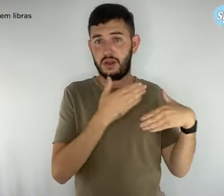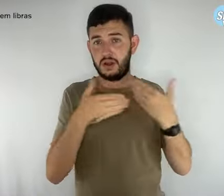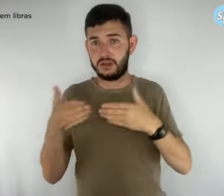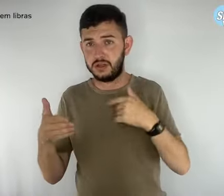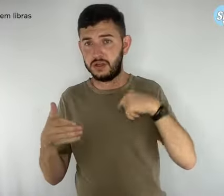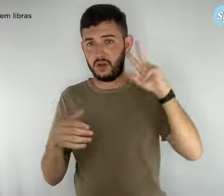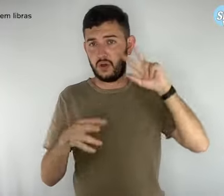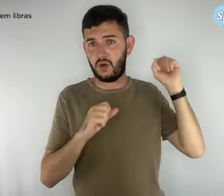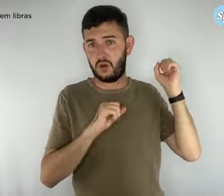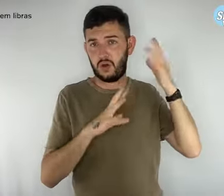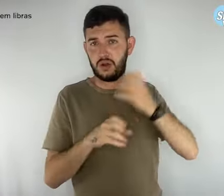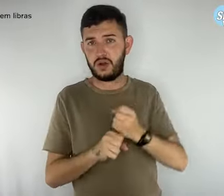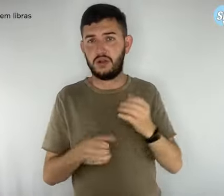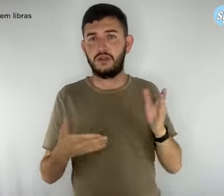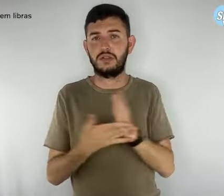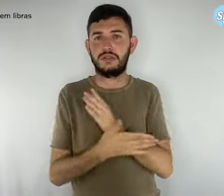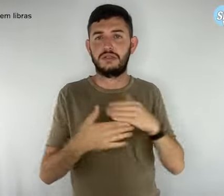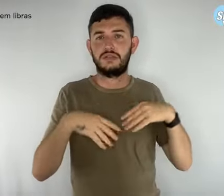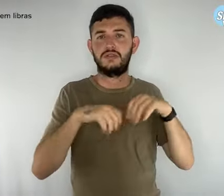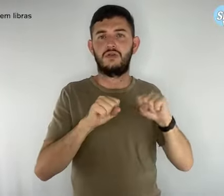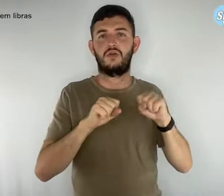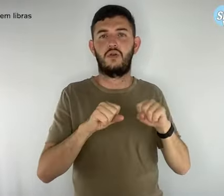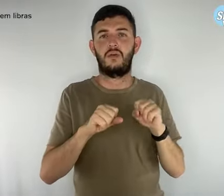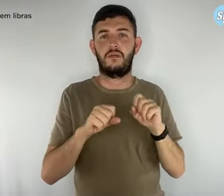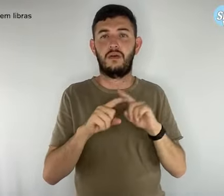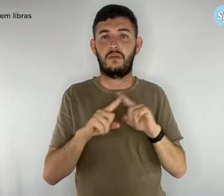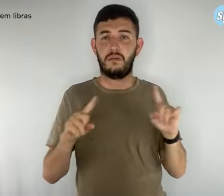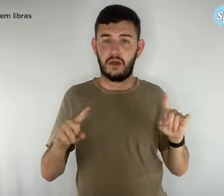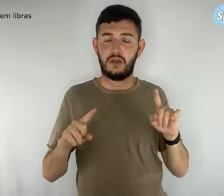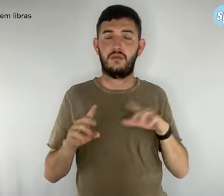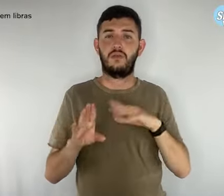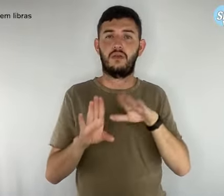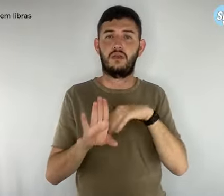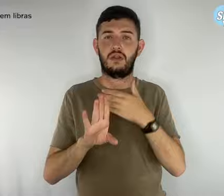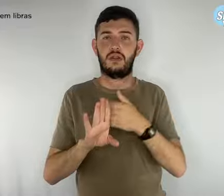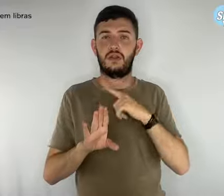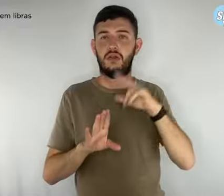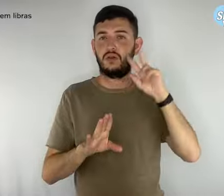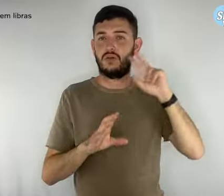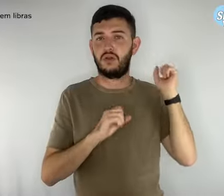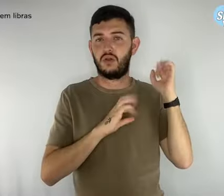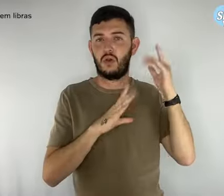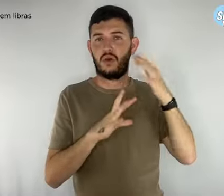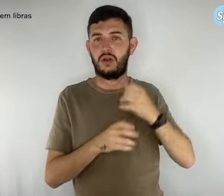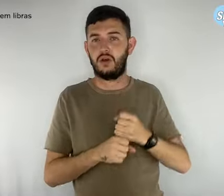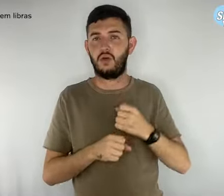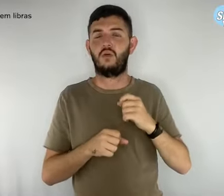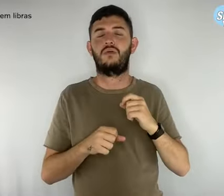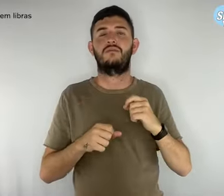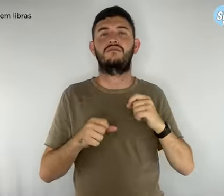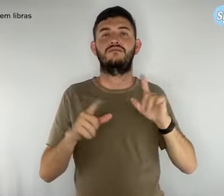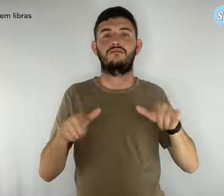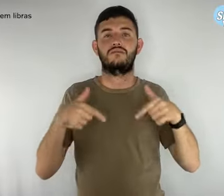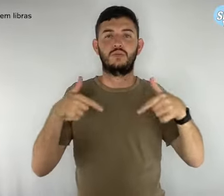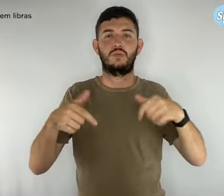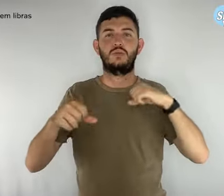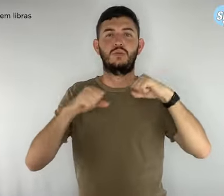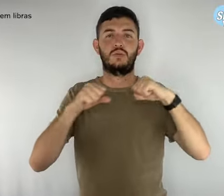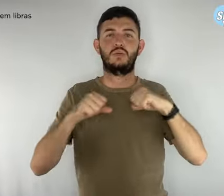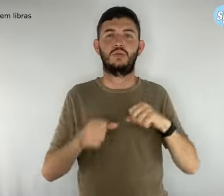trajetória histórica de golpes de Estado, por outro, há um longo histórico de resistência. Tanto é que